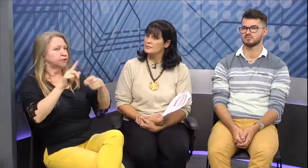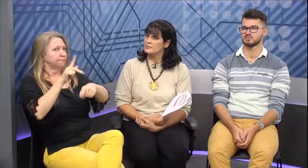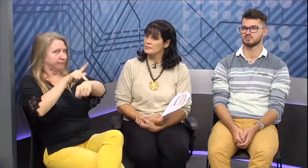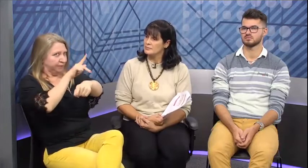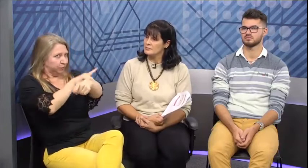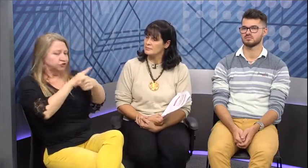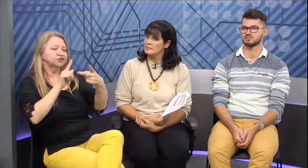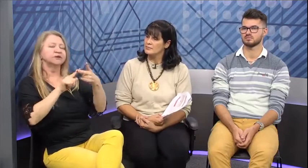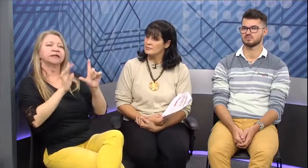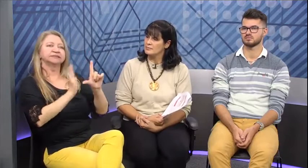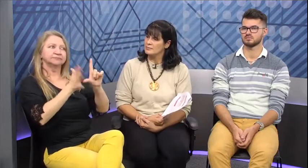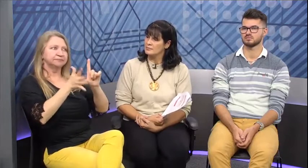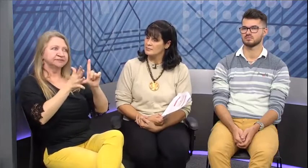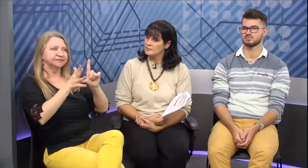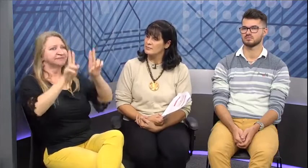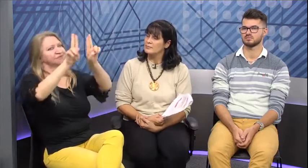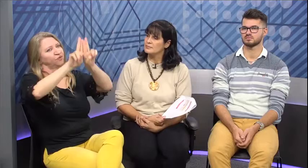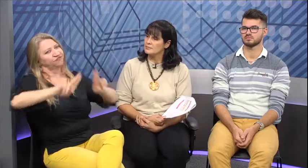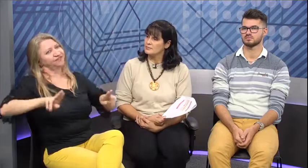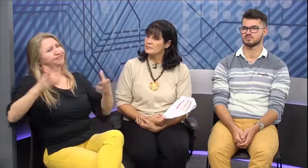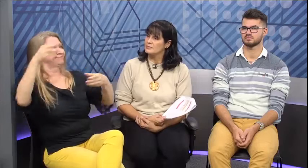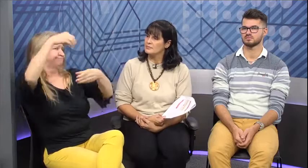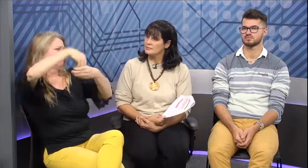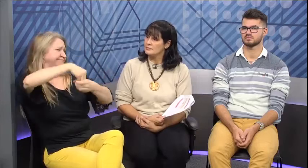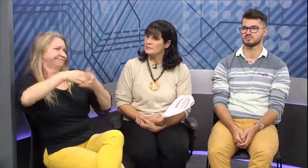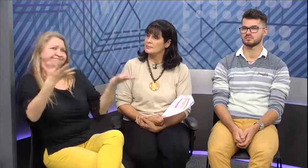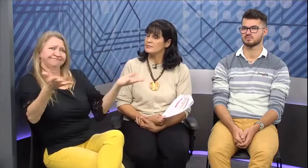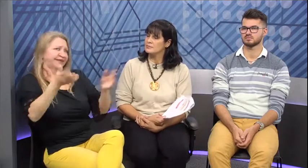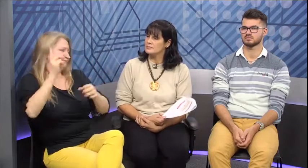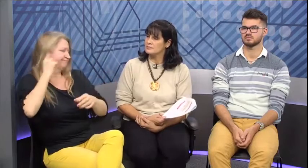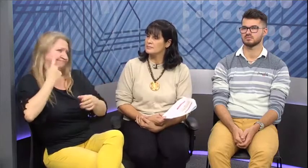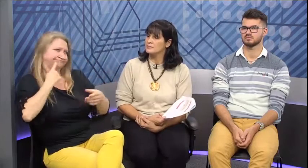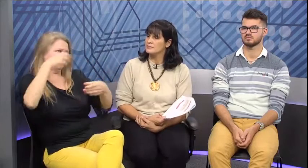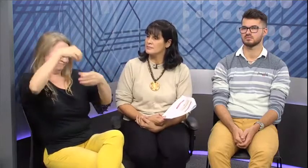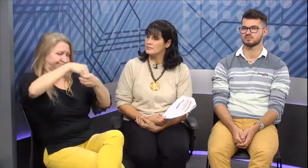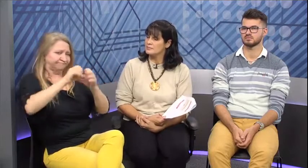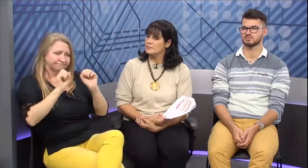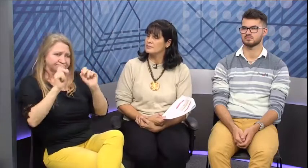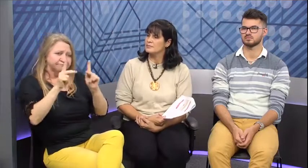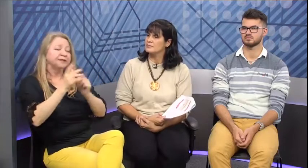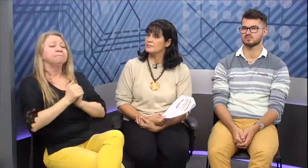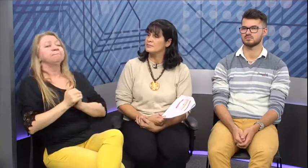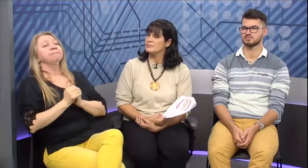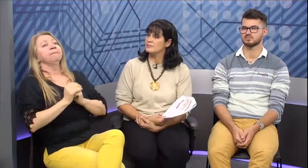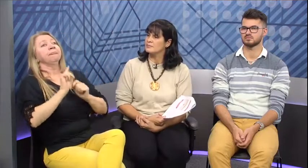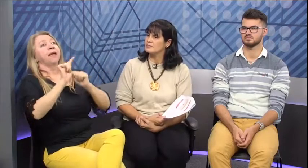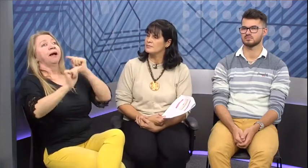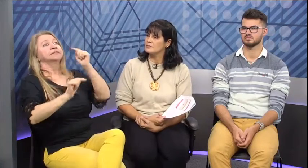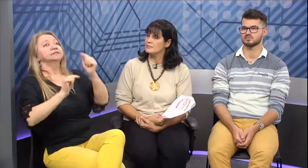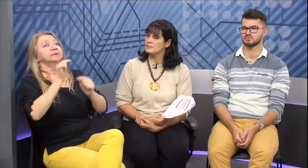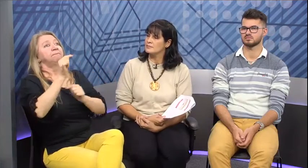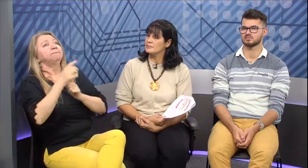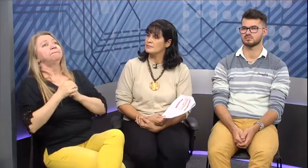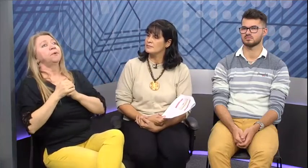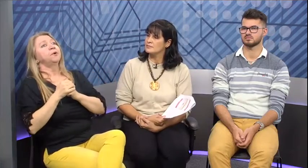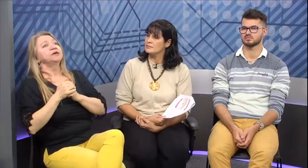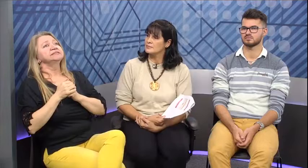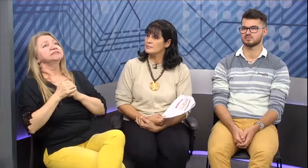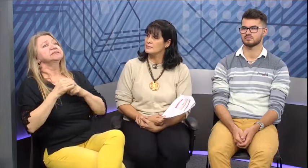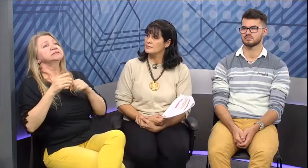2 faculdades. Eu fiz a pedagogia, depois eu fiz letras Libras na UFSC, né? O curso somente em Libras, todos surdos.